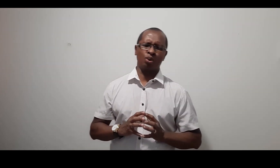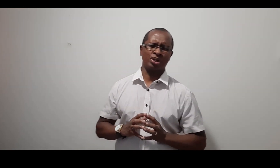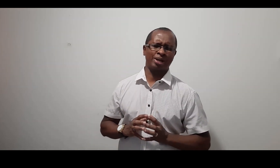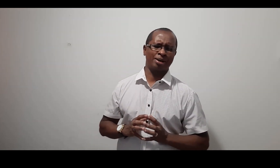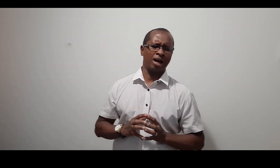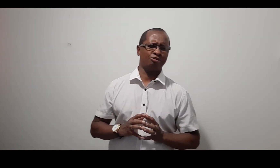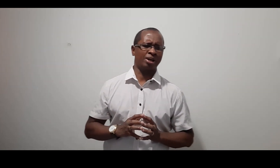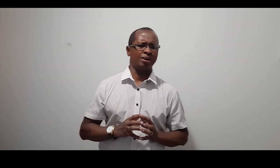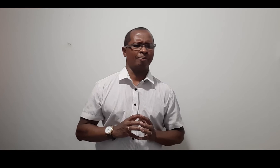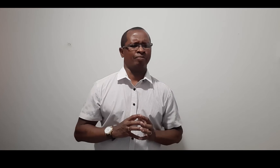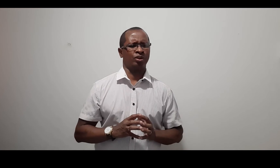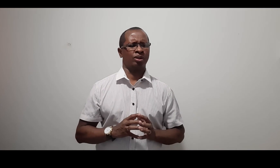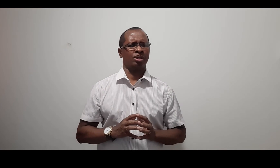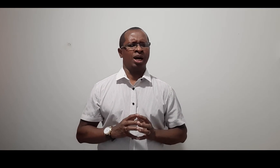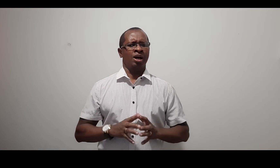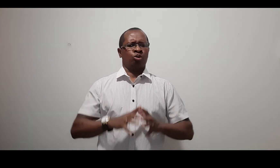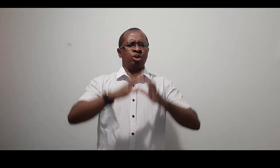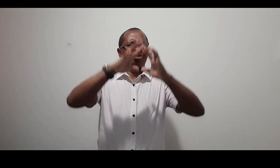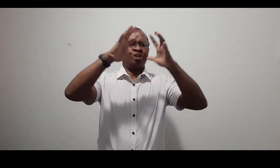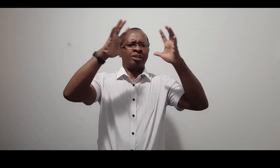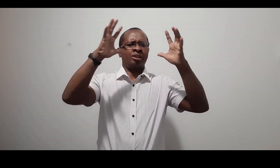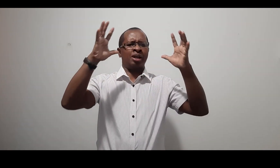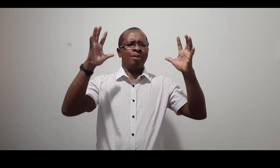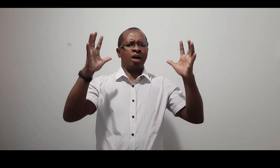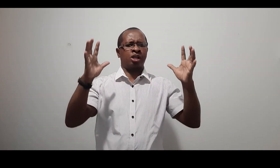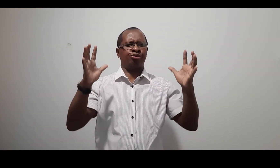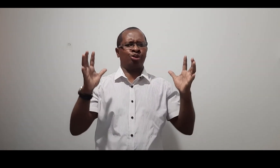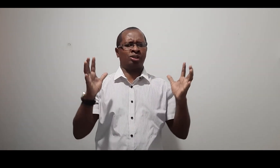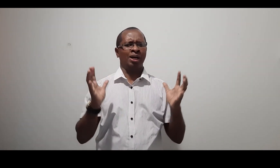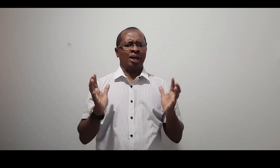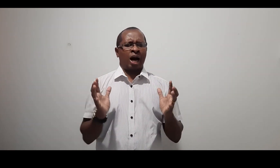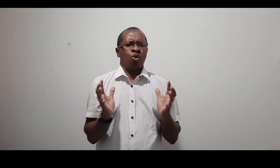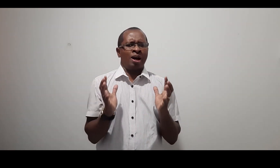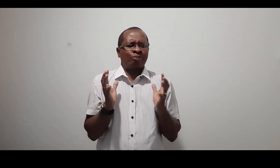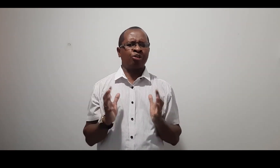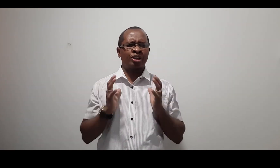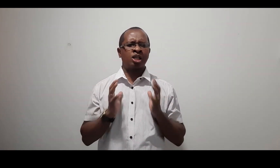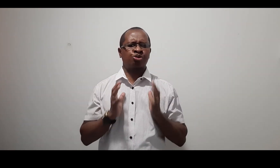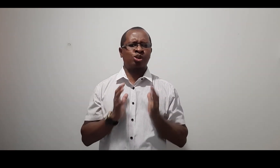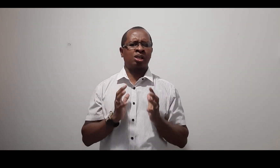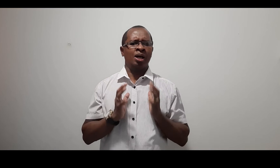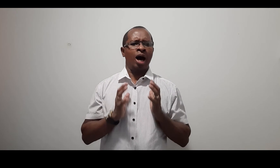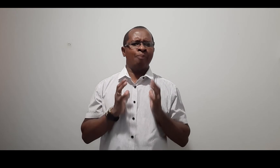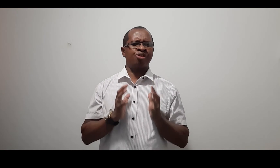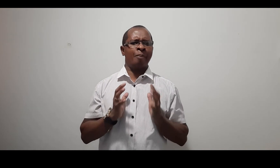Mampatahotra zany ry havana, toy ny fasana amin'ny lalitra fotsy raha olona mitafy akanjo fotsy amin'ny